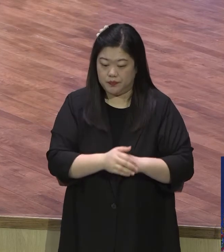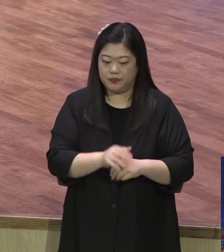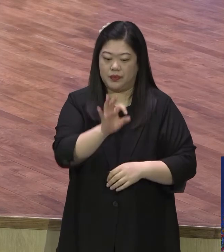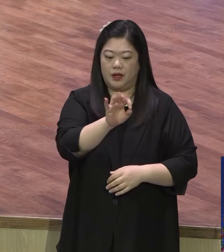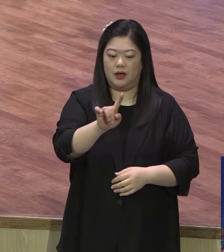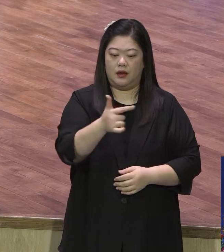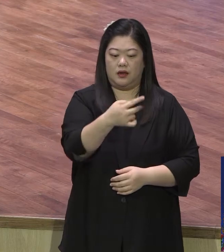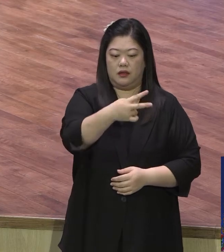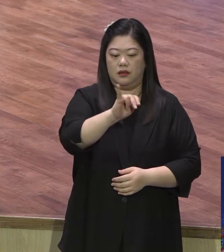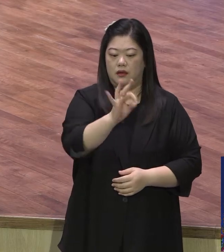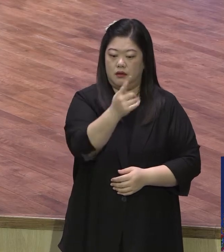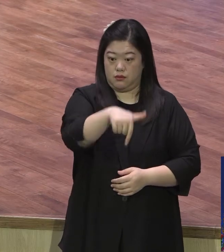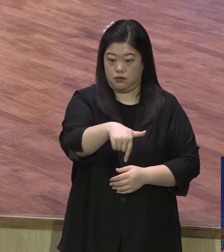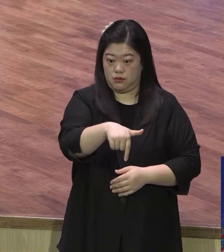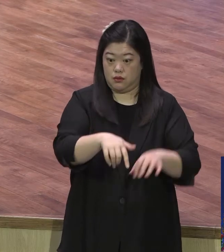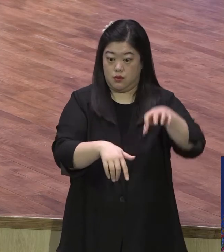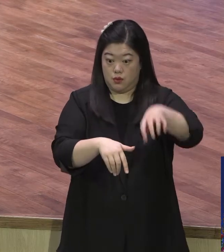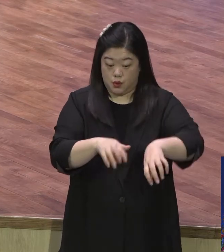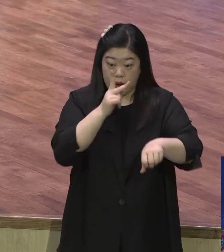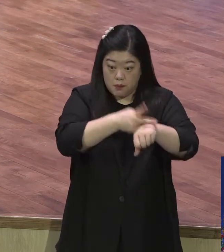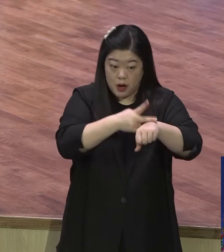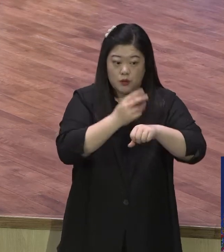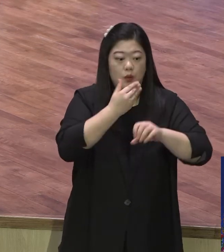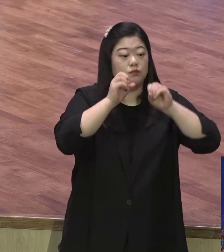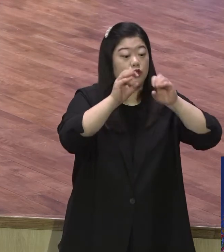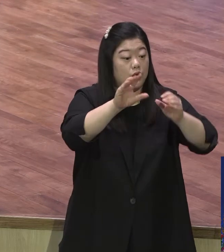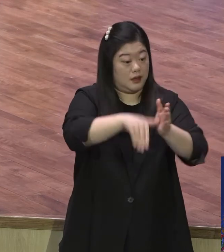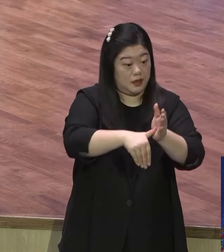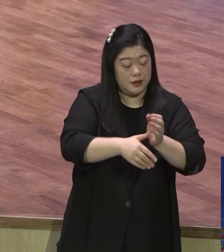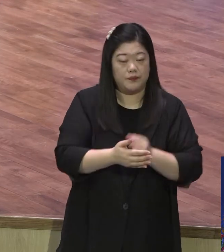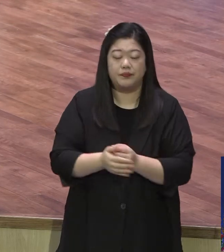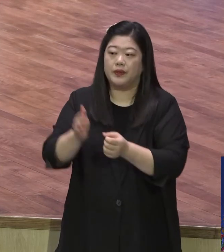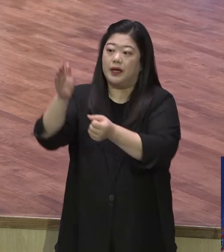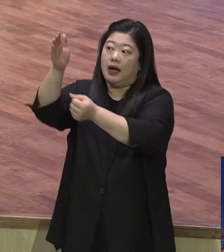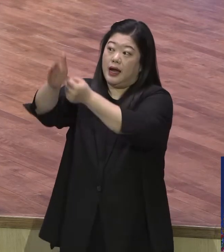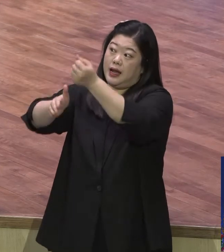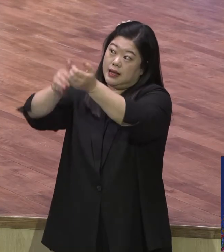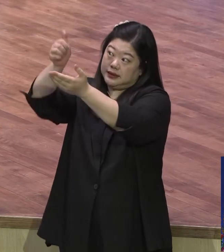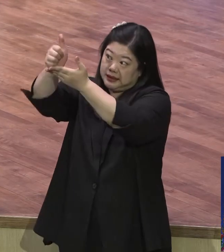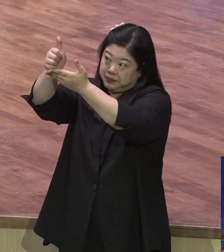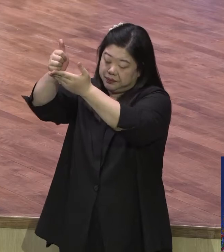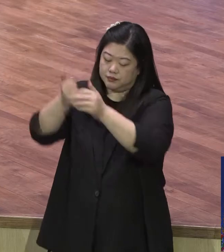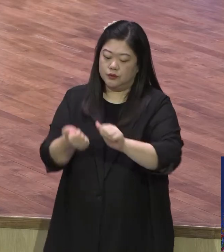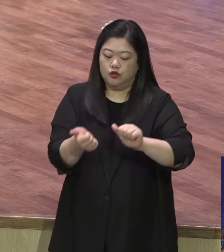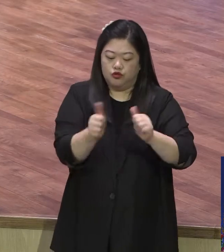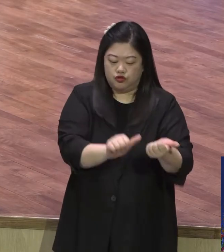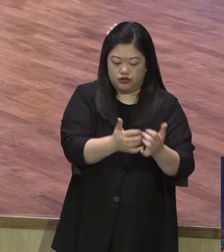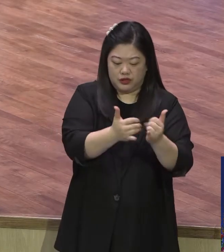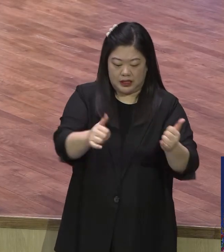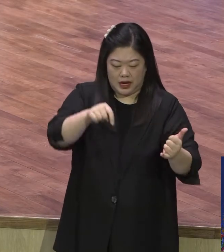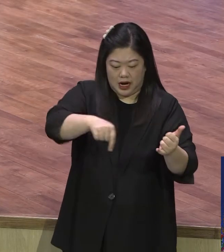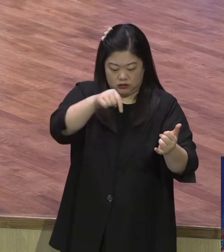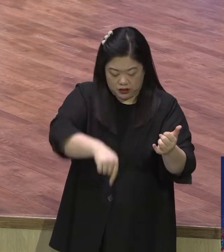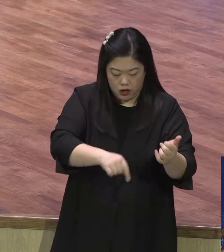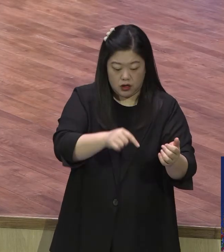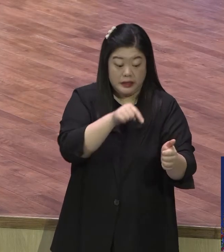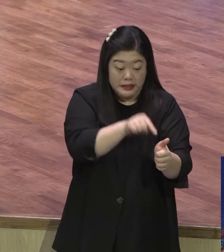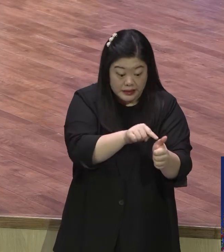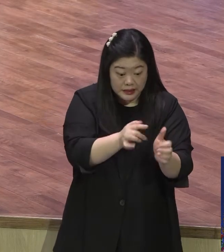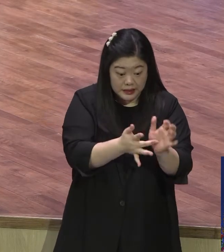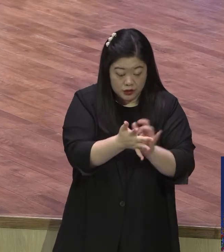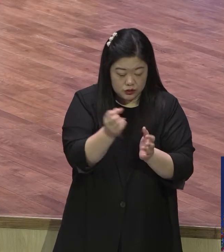전할 때 예수 그리스도의 부활을 강조했습니다 하나님이 죽은 자 가운데서 그를 살리신지라